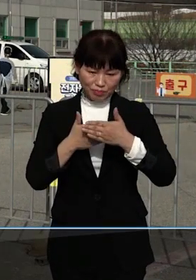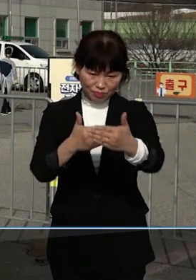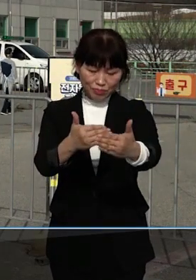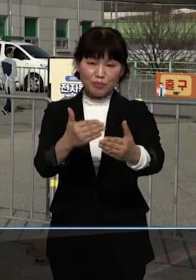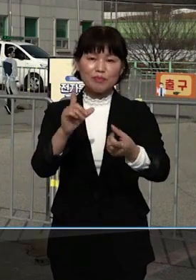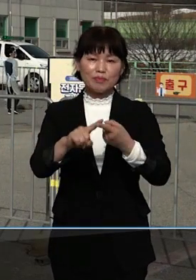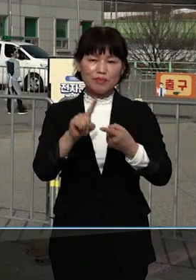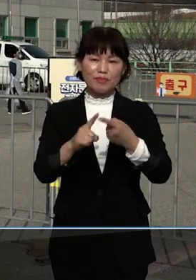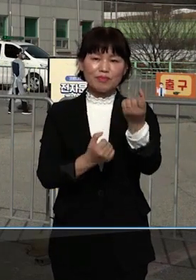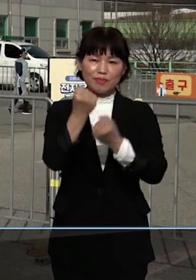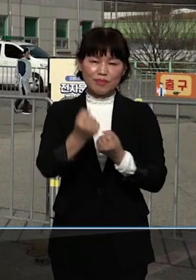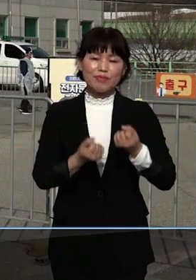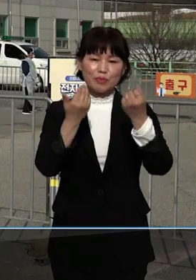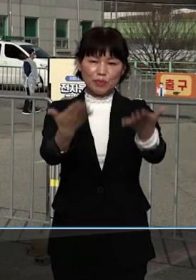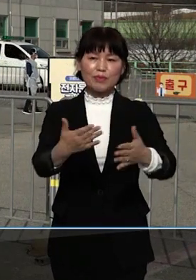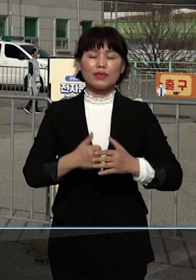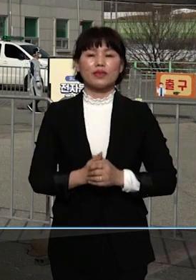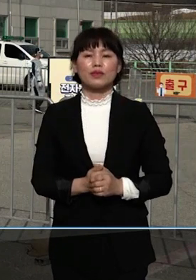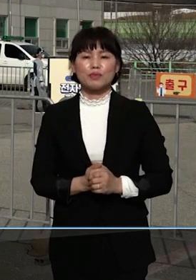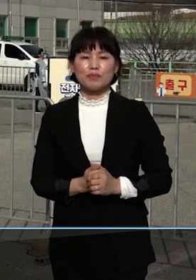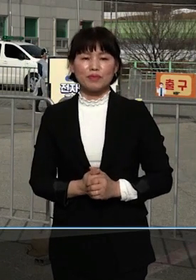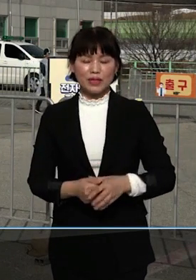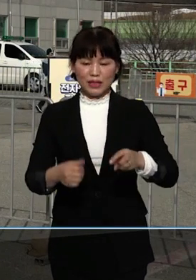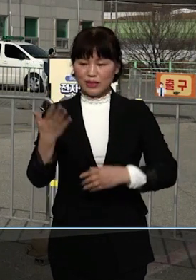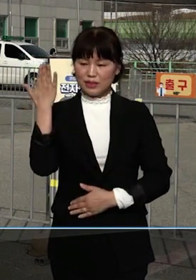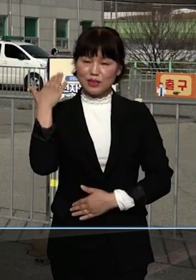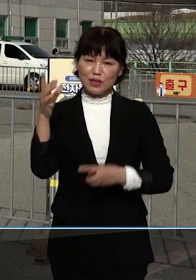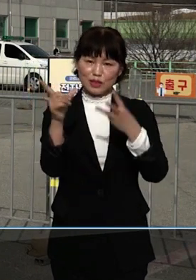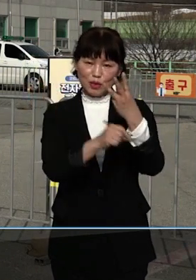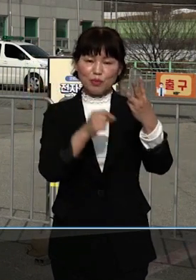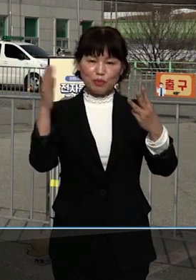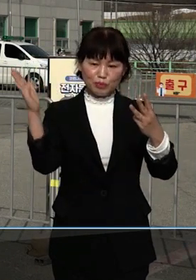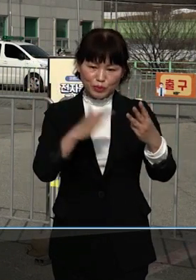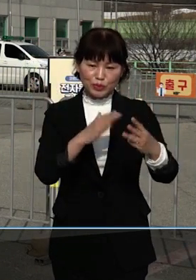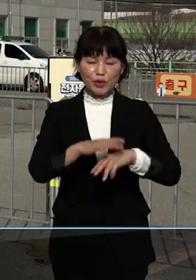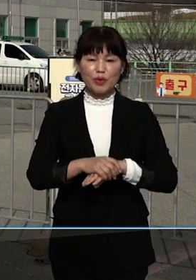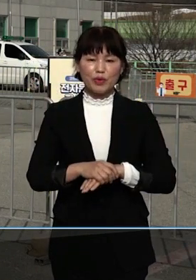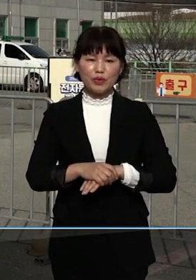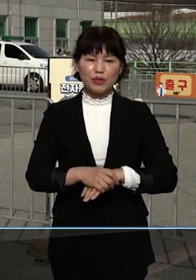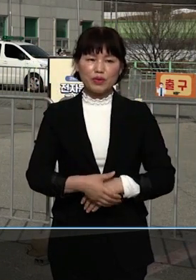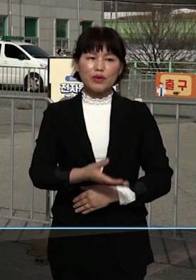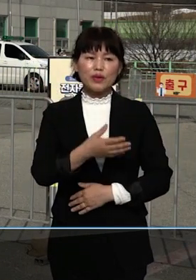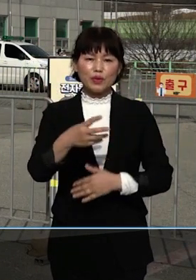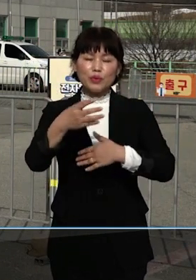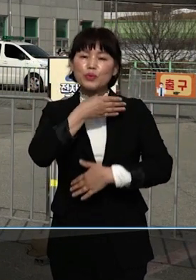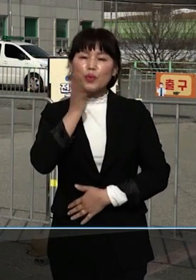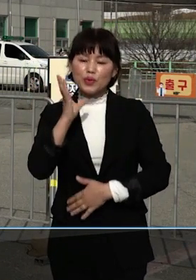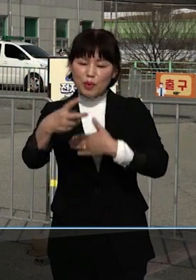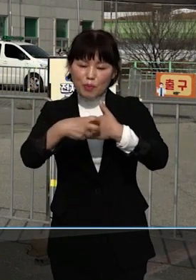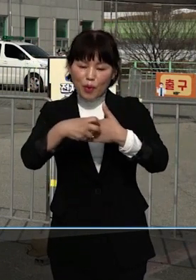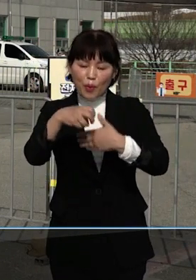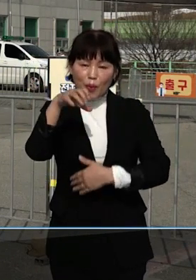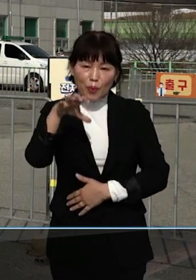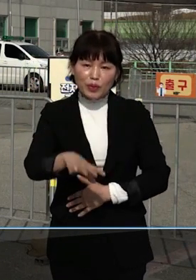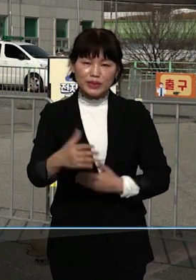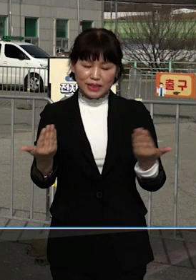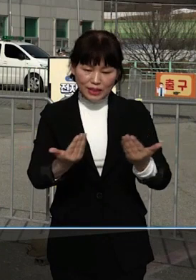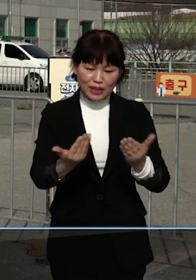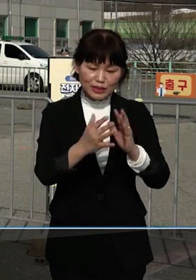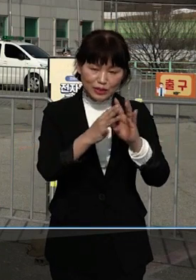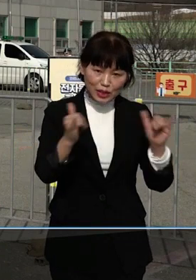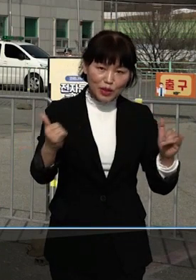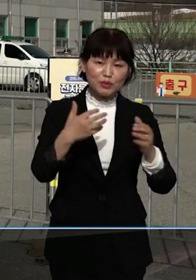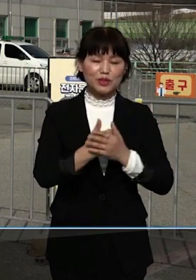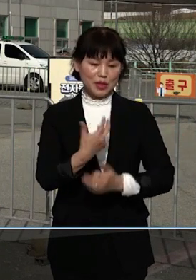주부터 요양병원 및 요양시설에 65세 이상의 입소자 및 종사자의